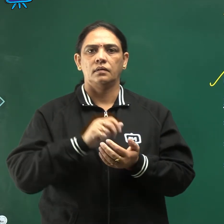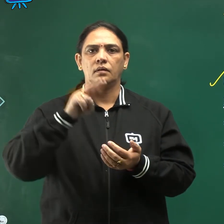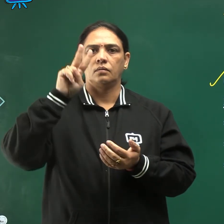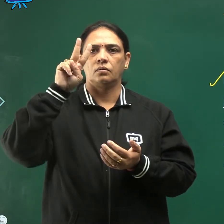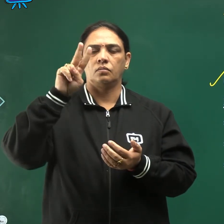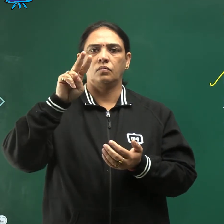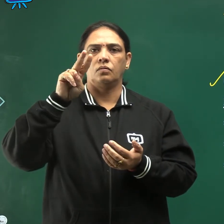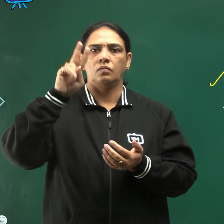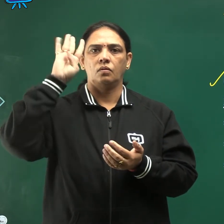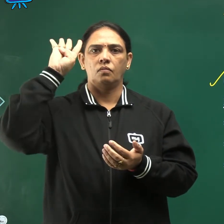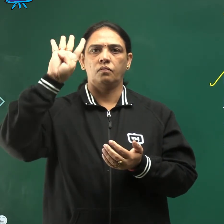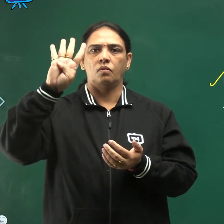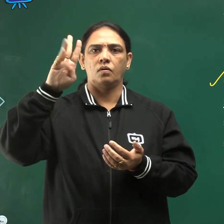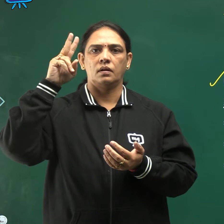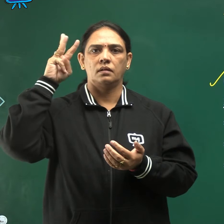243 मिला,